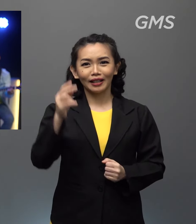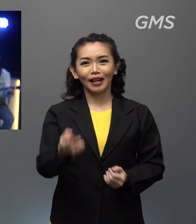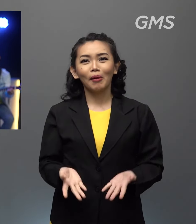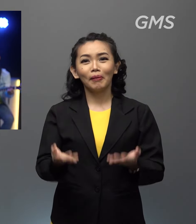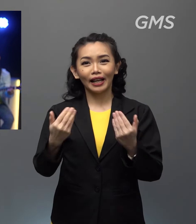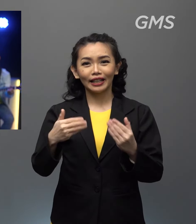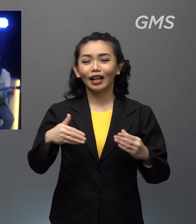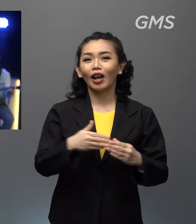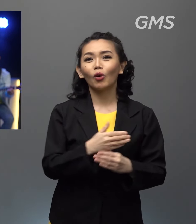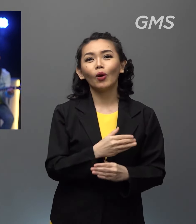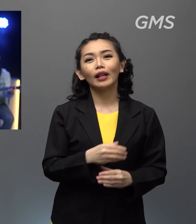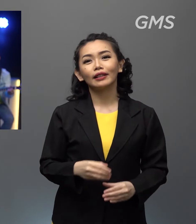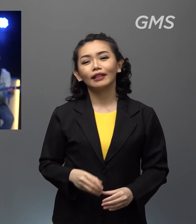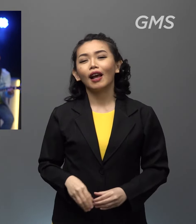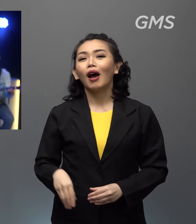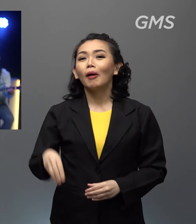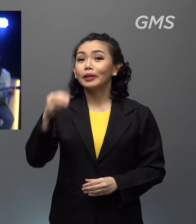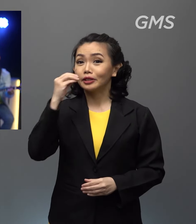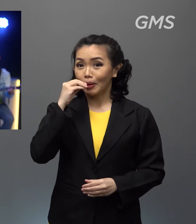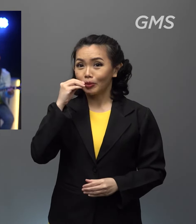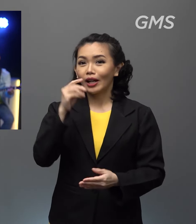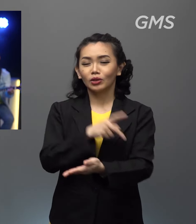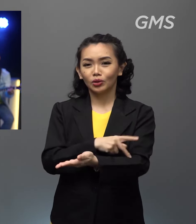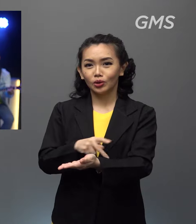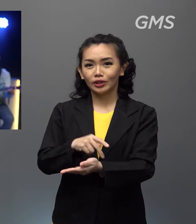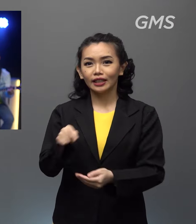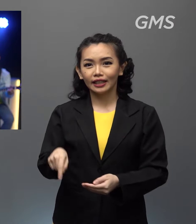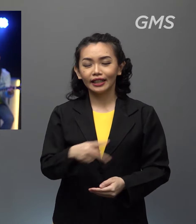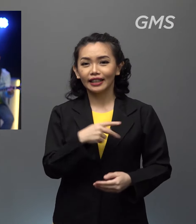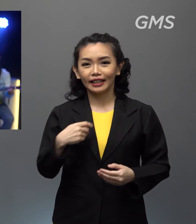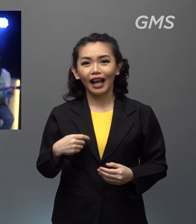siapkan roti kita.